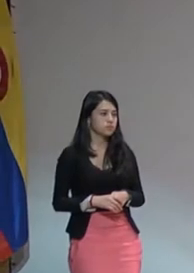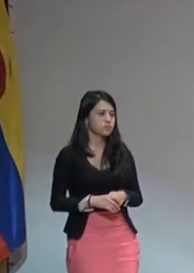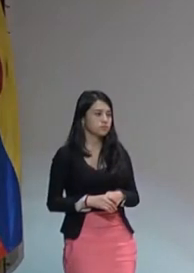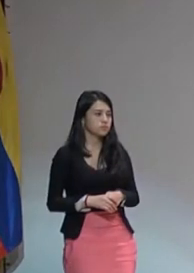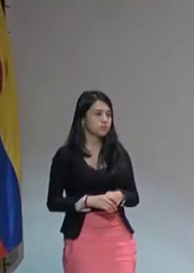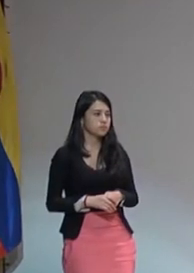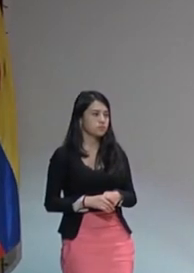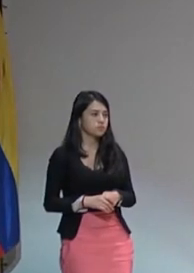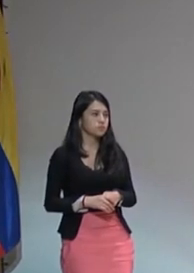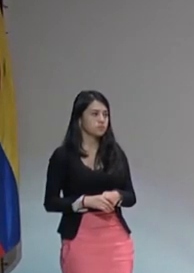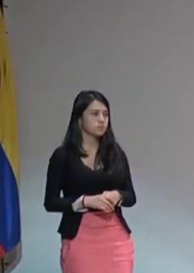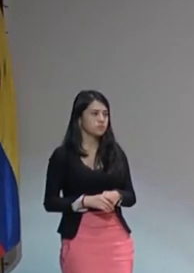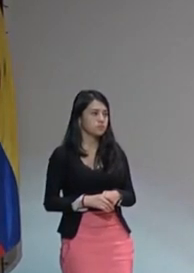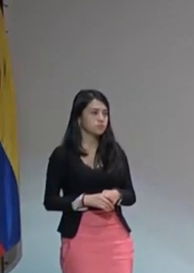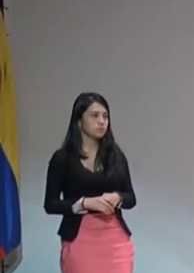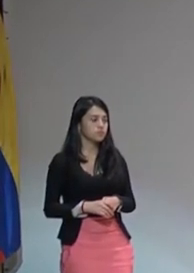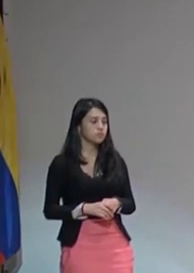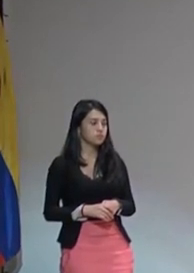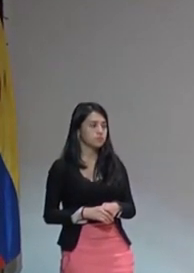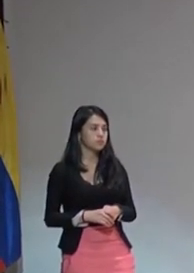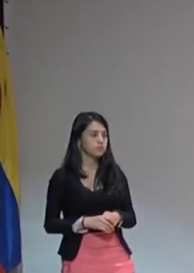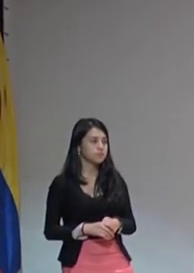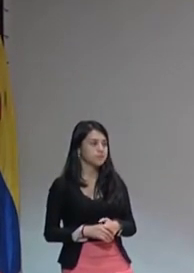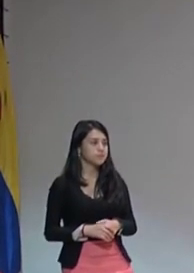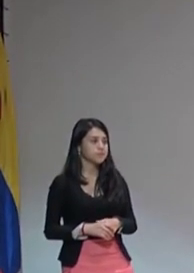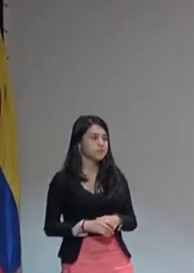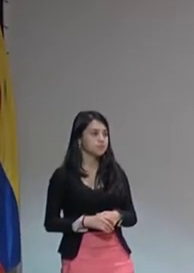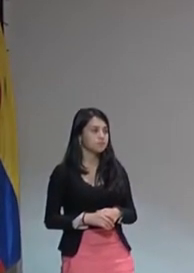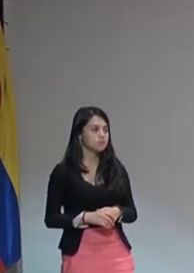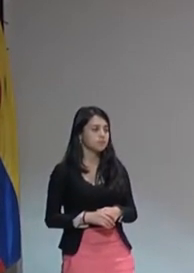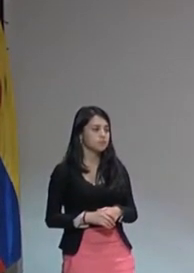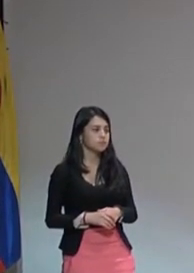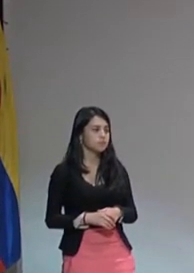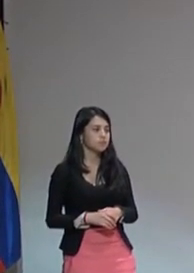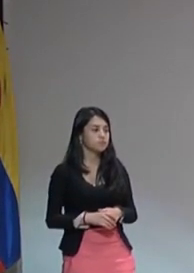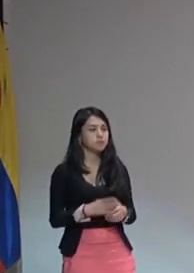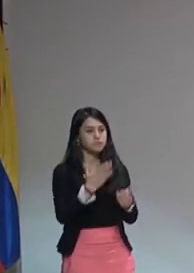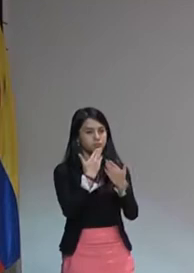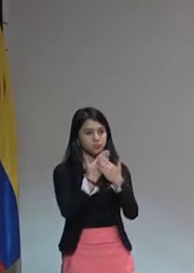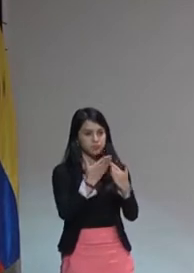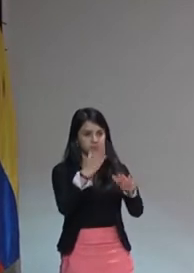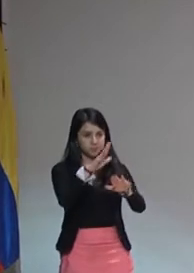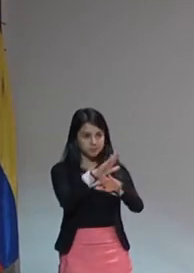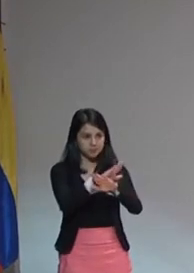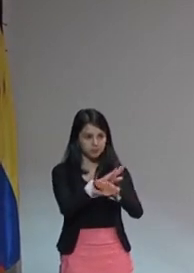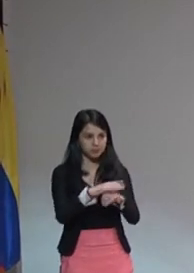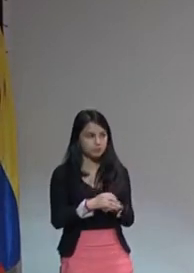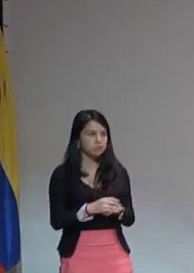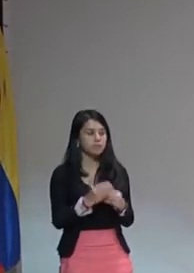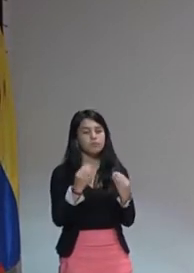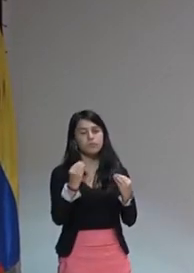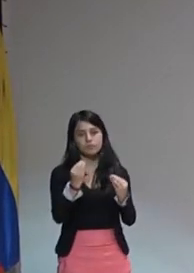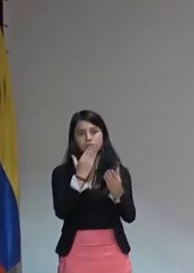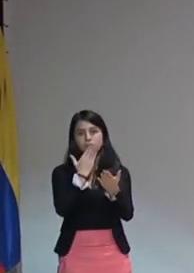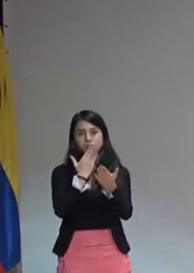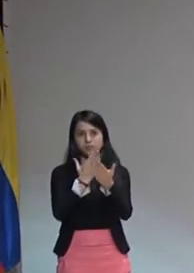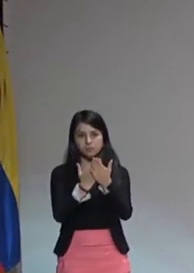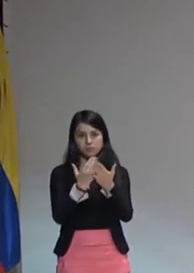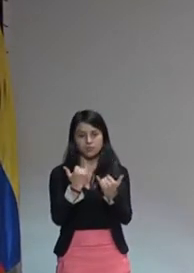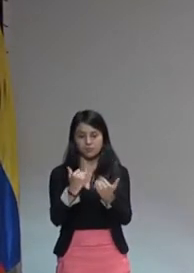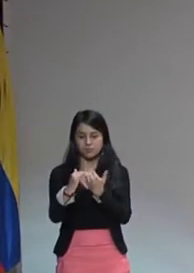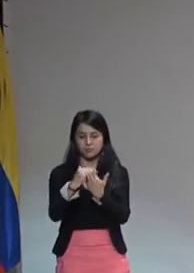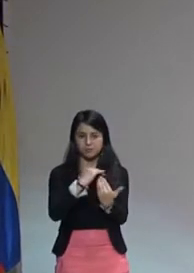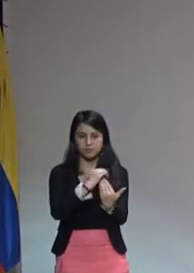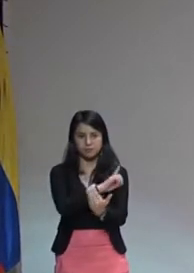¿Está prendido? ¿Aló? Sí. Sí. Bueno, muy buenas tardes. Muchas gracias por